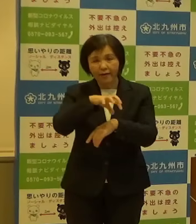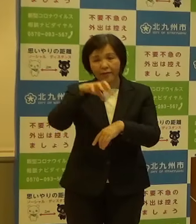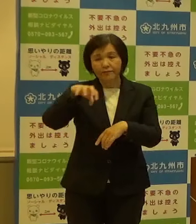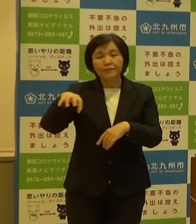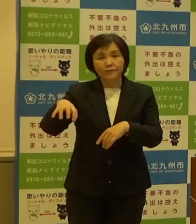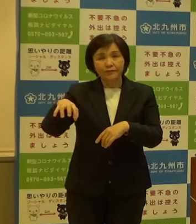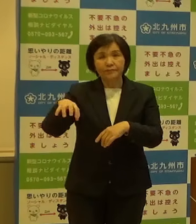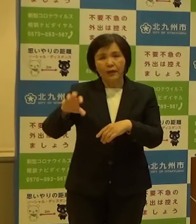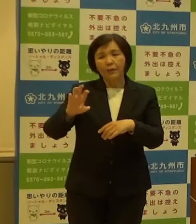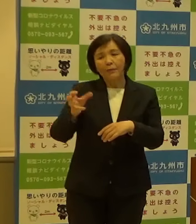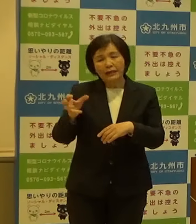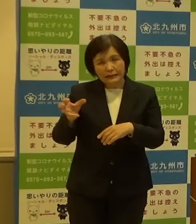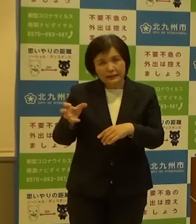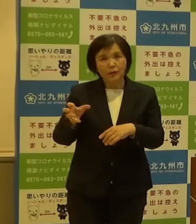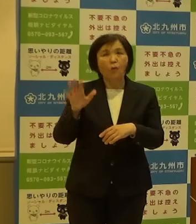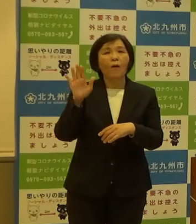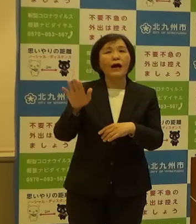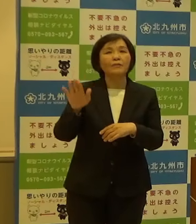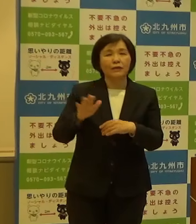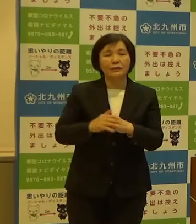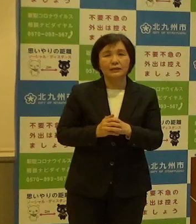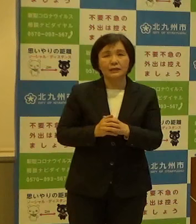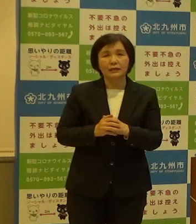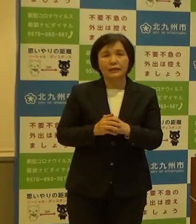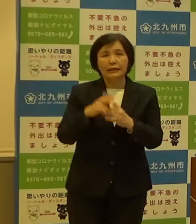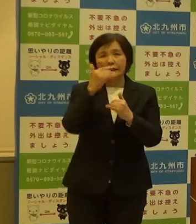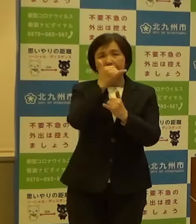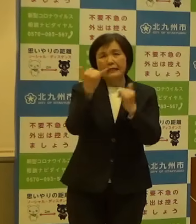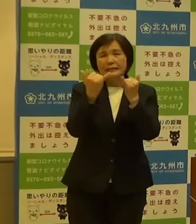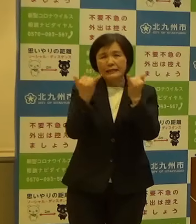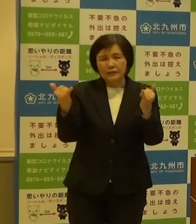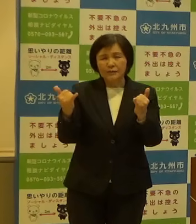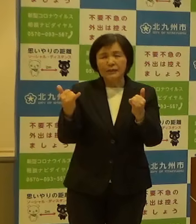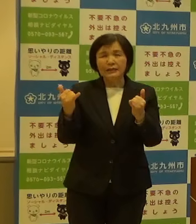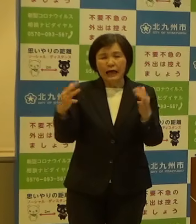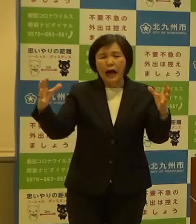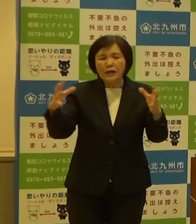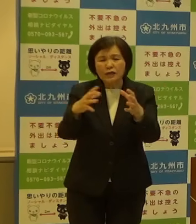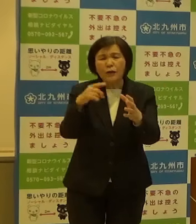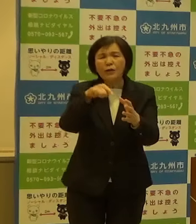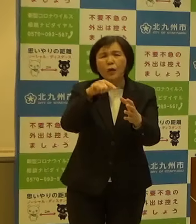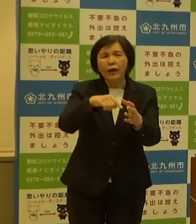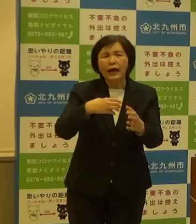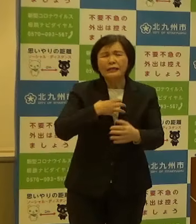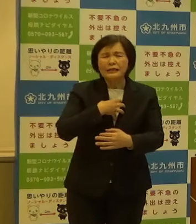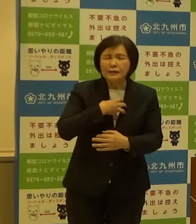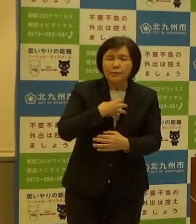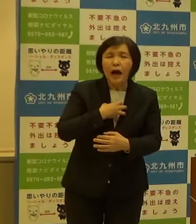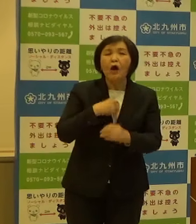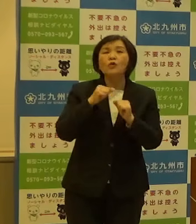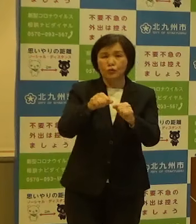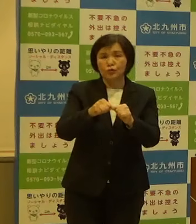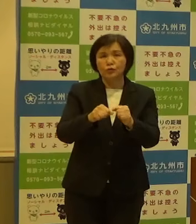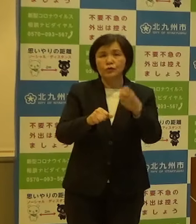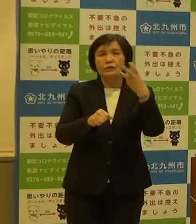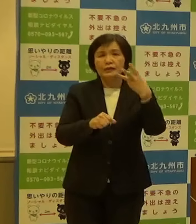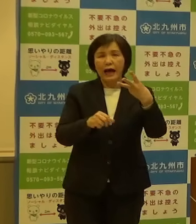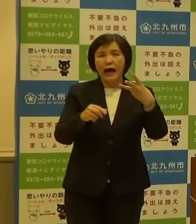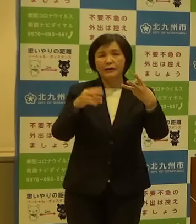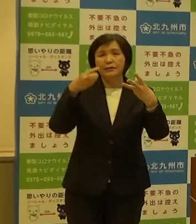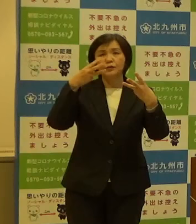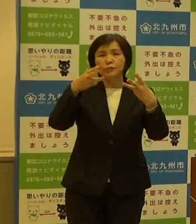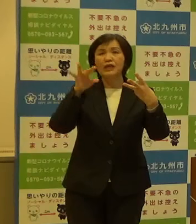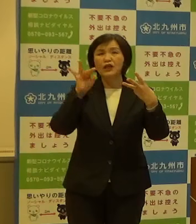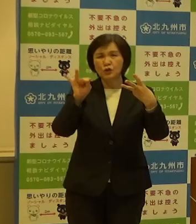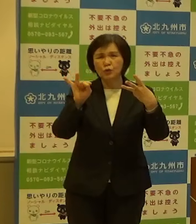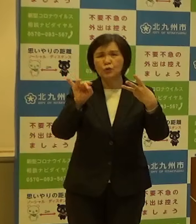それとか、まあ、パチンコとかありますけれども、非常に市民が心配をする3密という目標